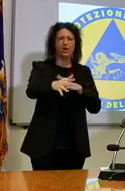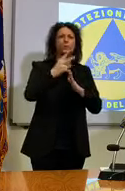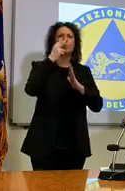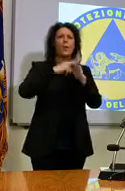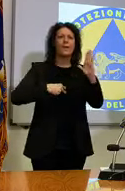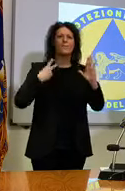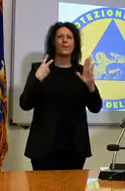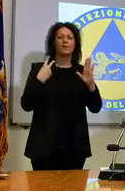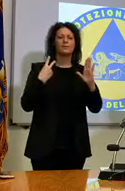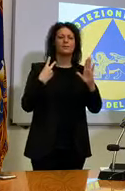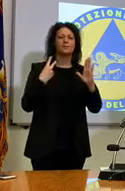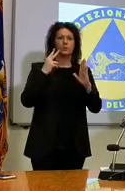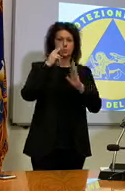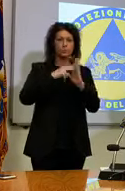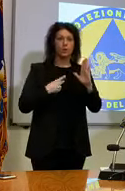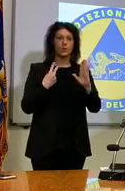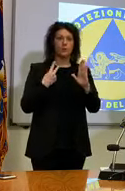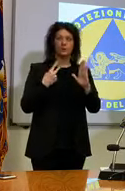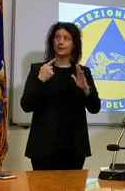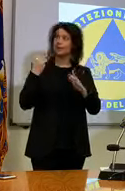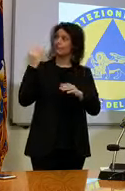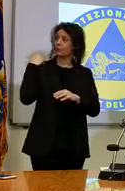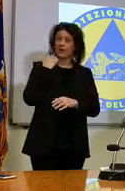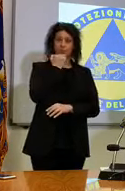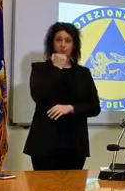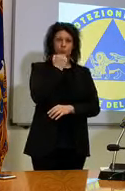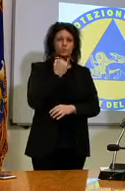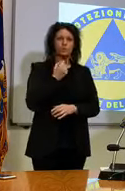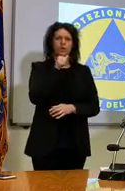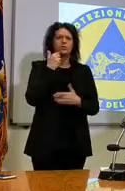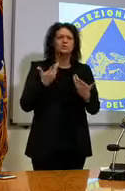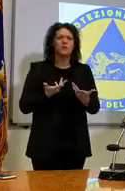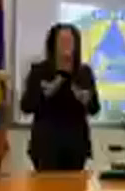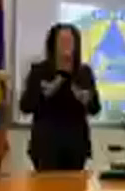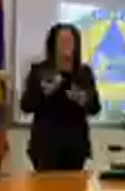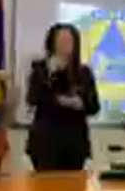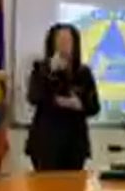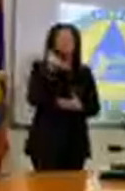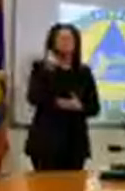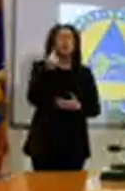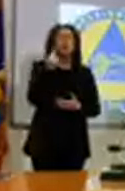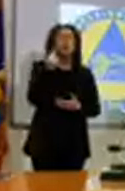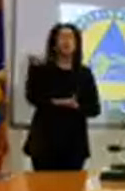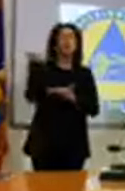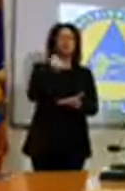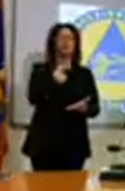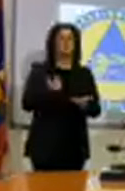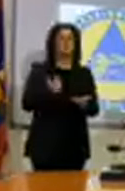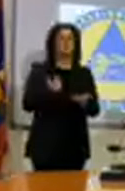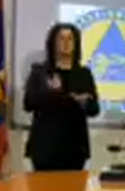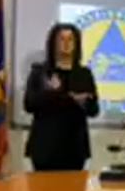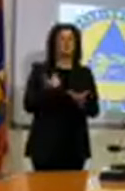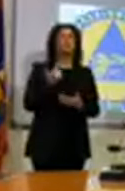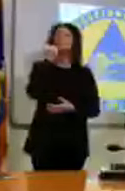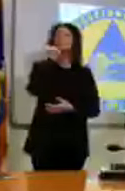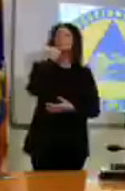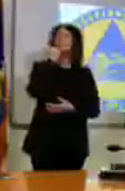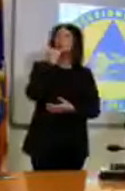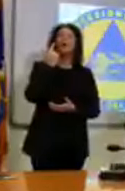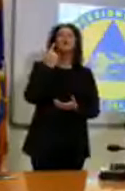cioè a due mesi fanno scuse di cosa? Okay. Cioè queste sono le scuse reali che dobbiamo avere noi.